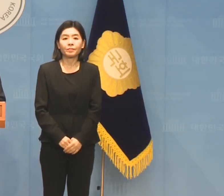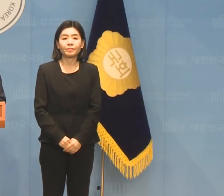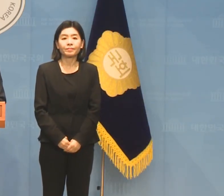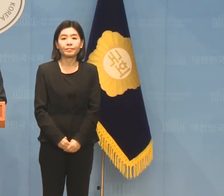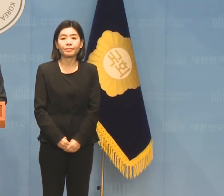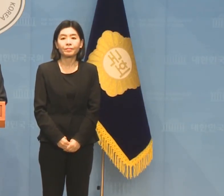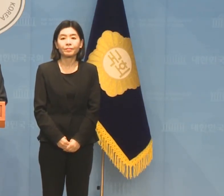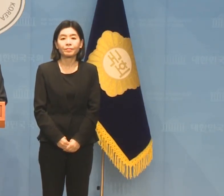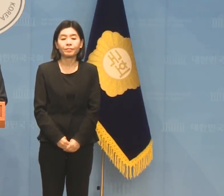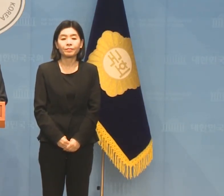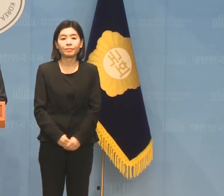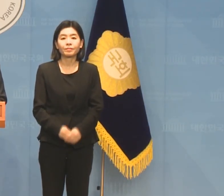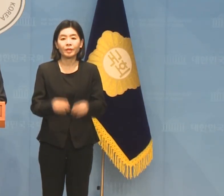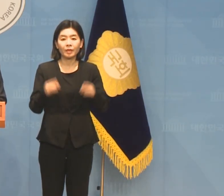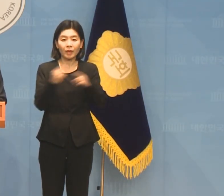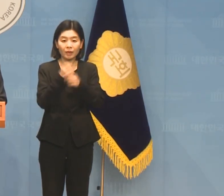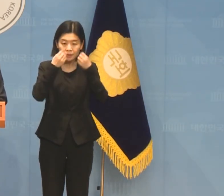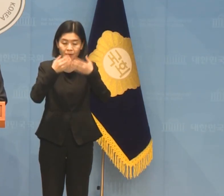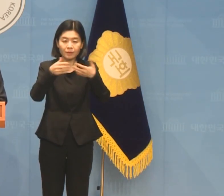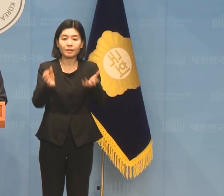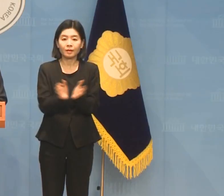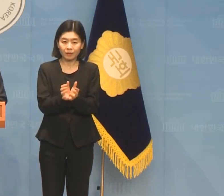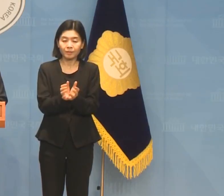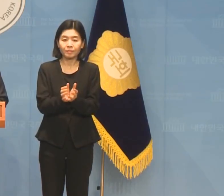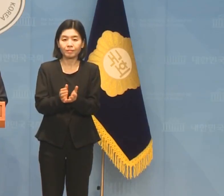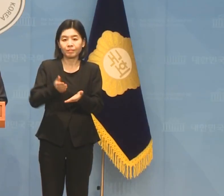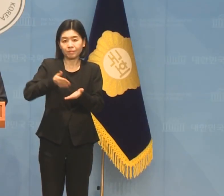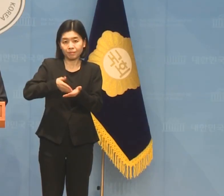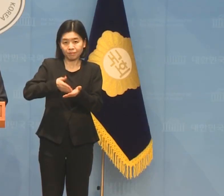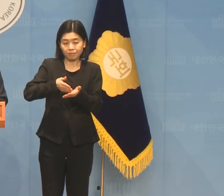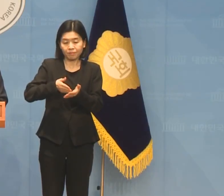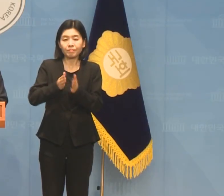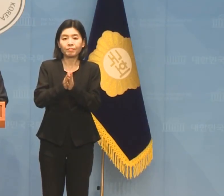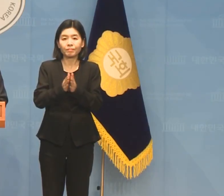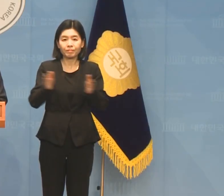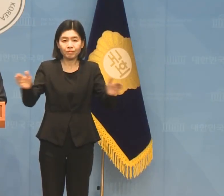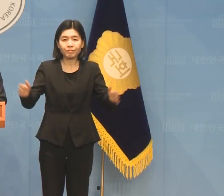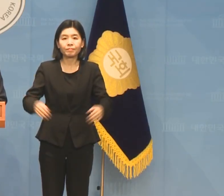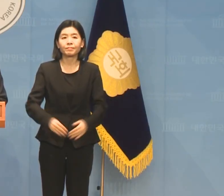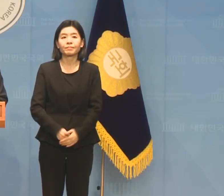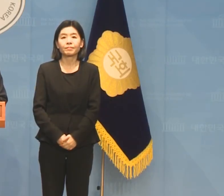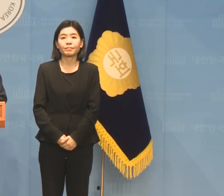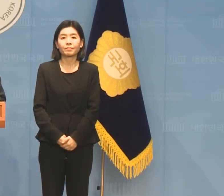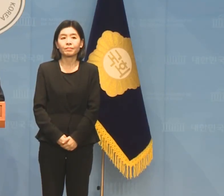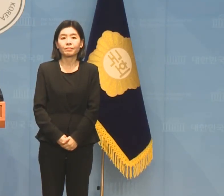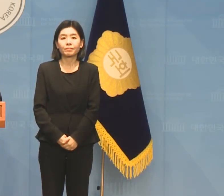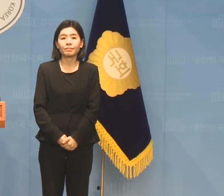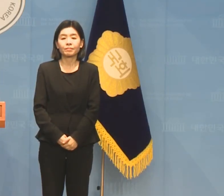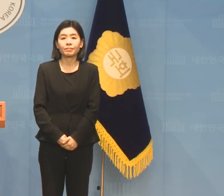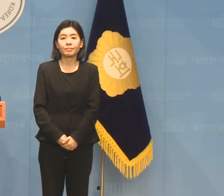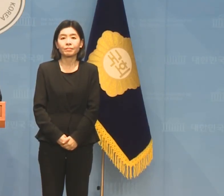네, 개혁신당 대변인 임승호입니다. 논평 브리핑 시작하도록 하겠습니다.